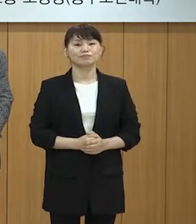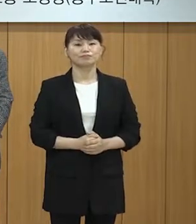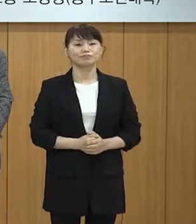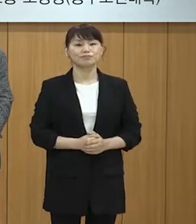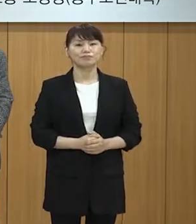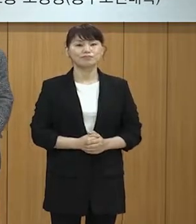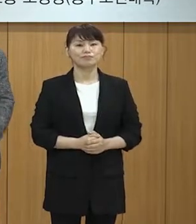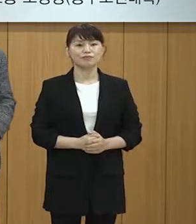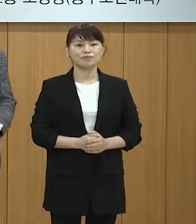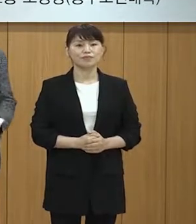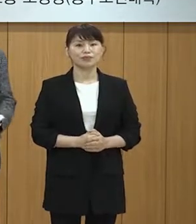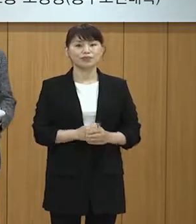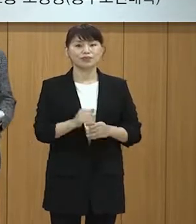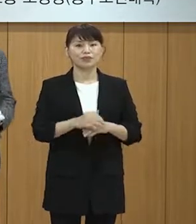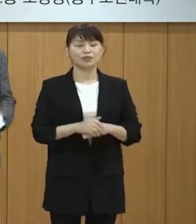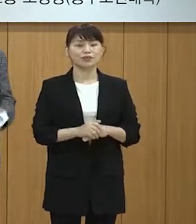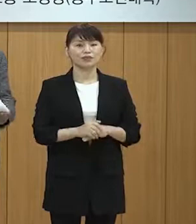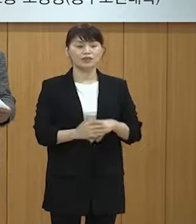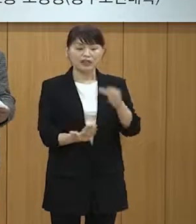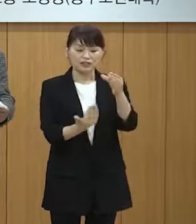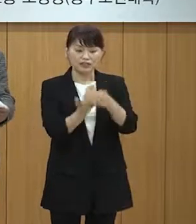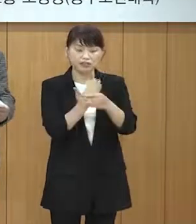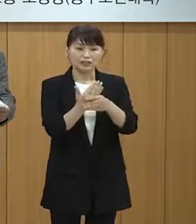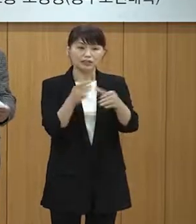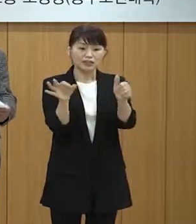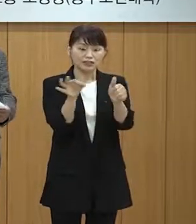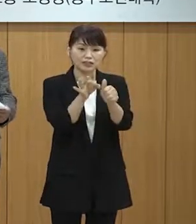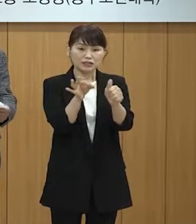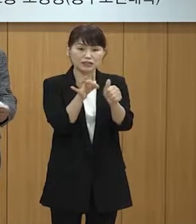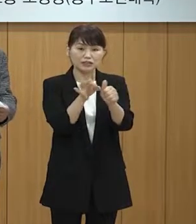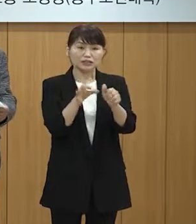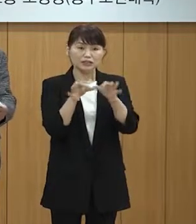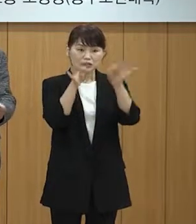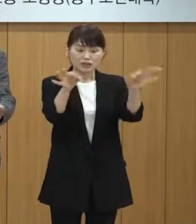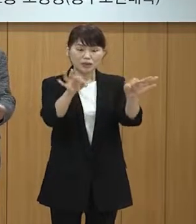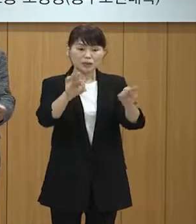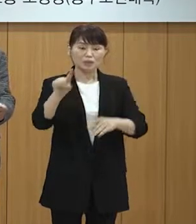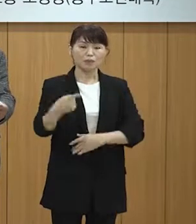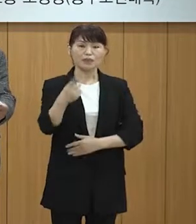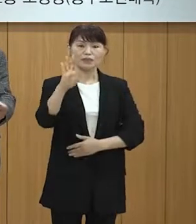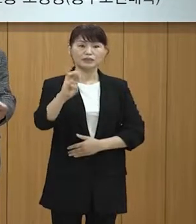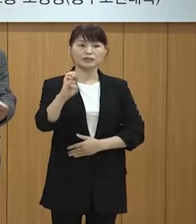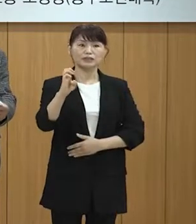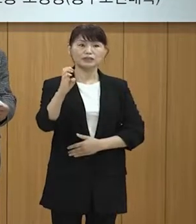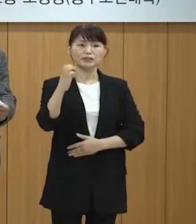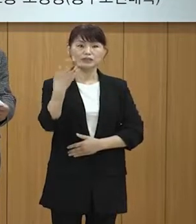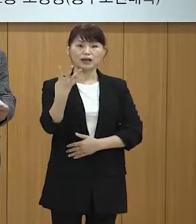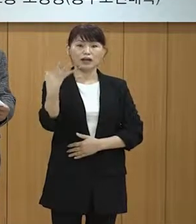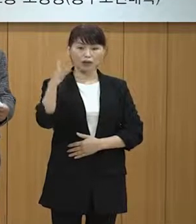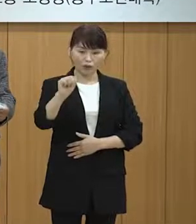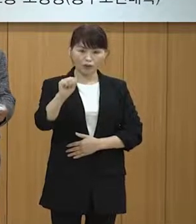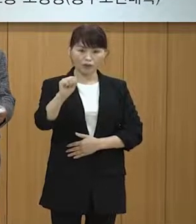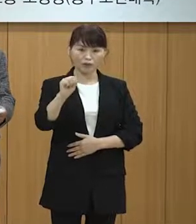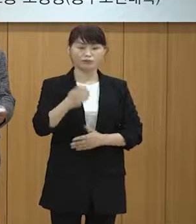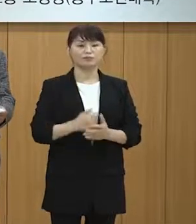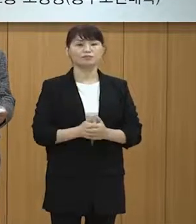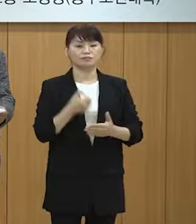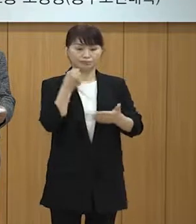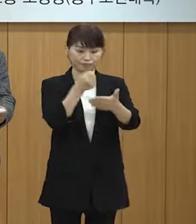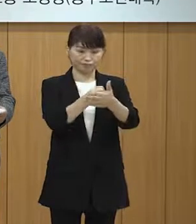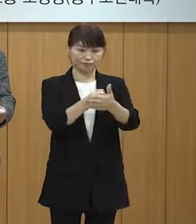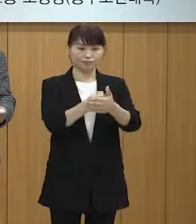먼저 재난기본소득 지원금으로 124억 8,700만 원을